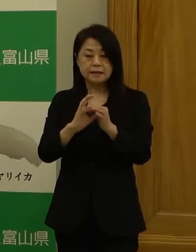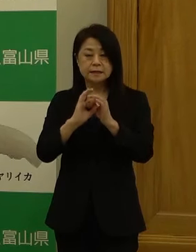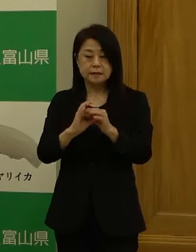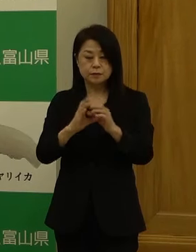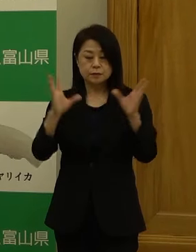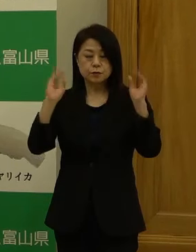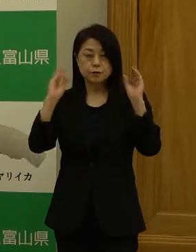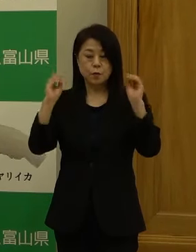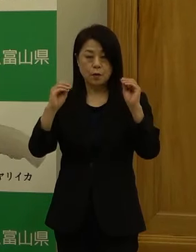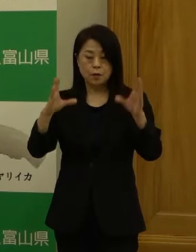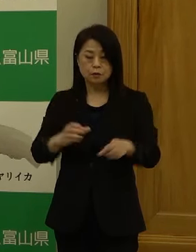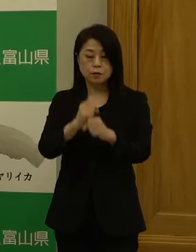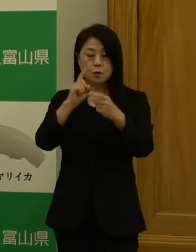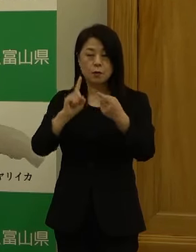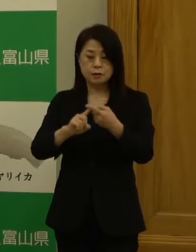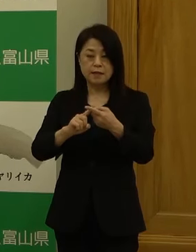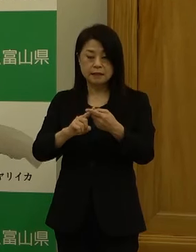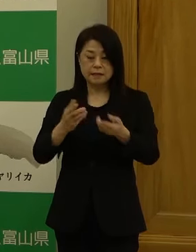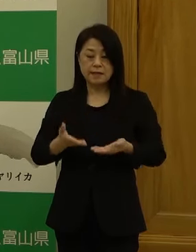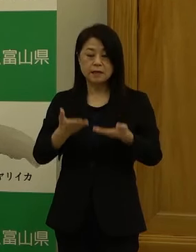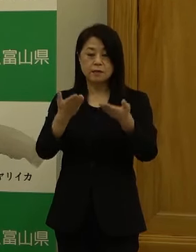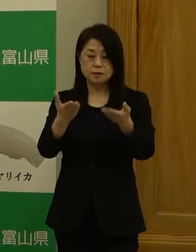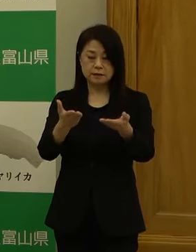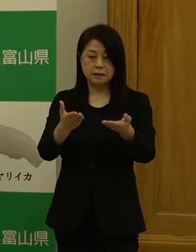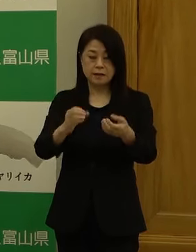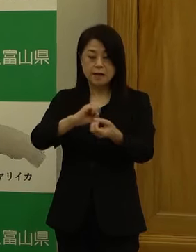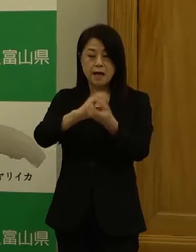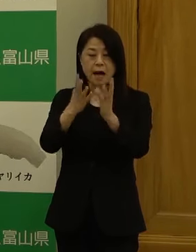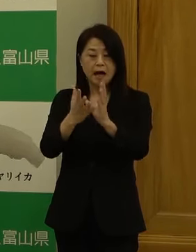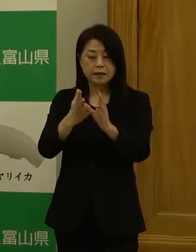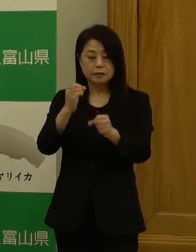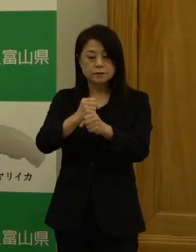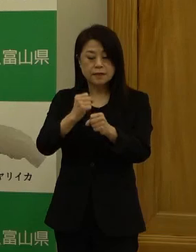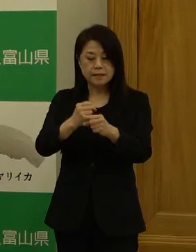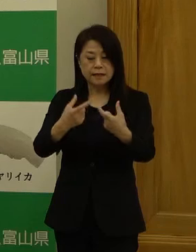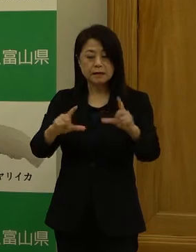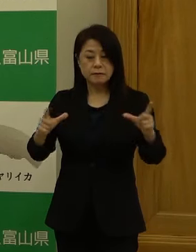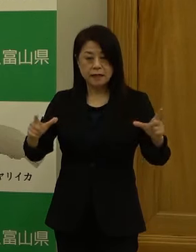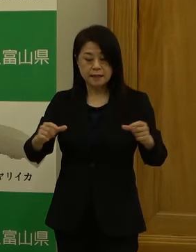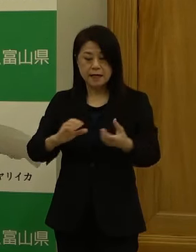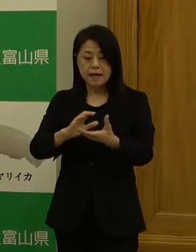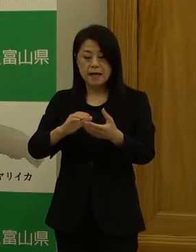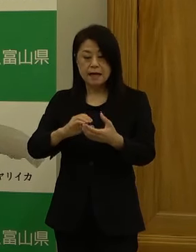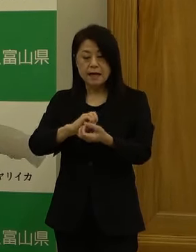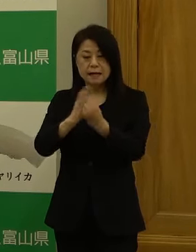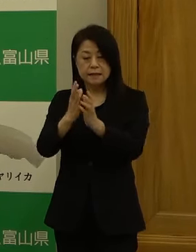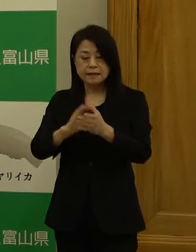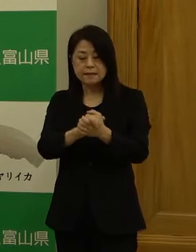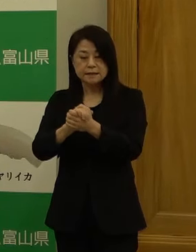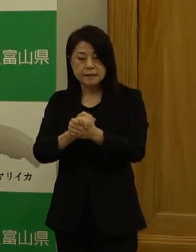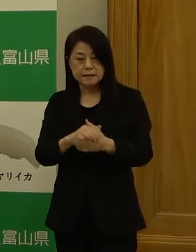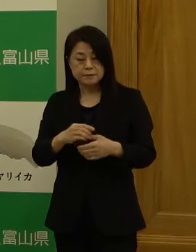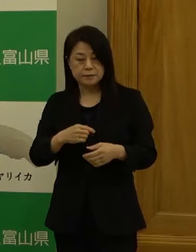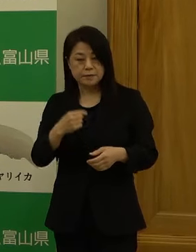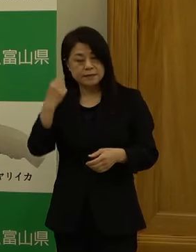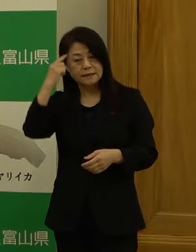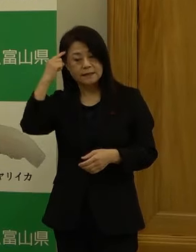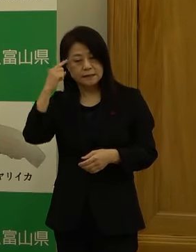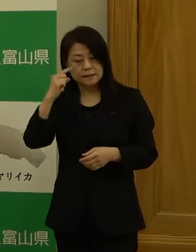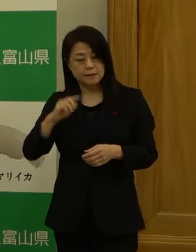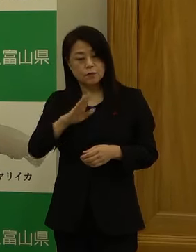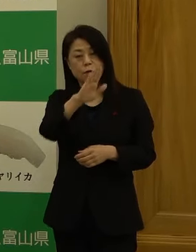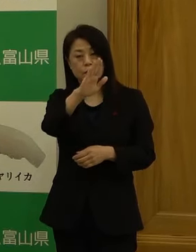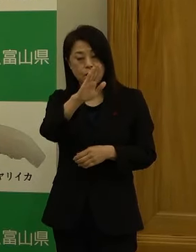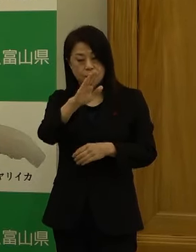情報を総合的に提供し、花の生産拡大と花に親しむ意識の高揚を図ることを目的